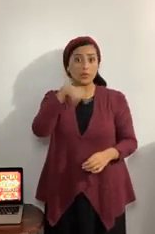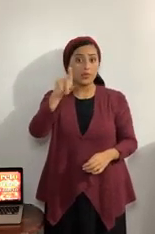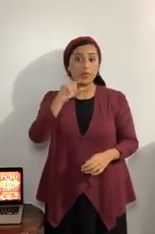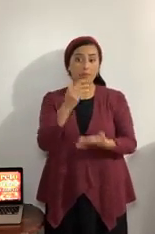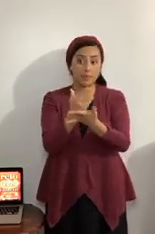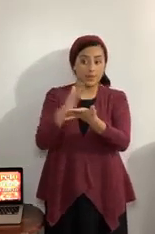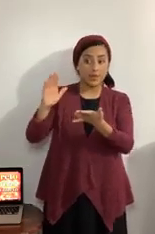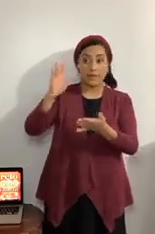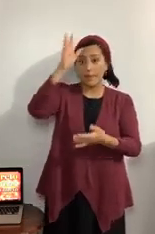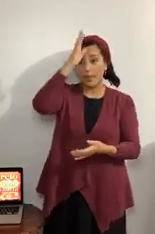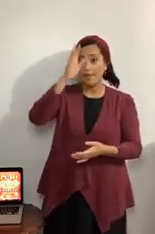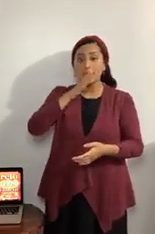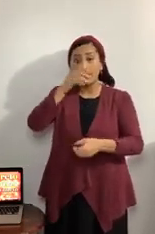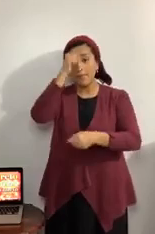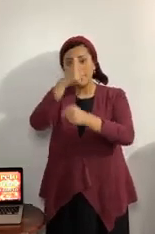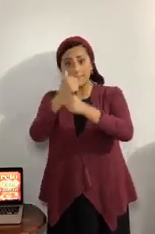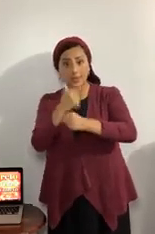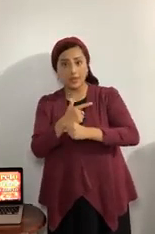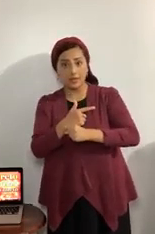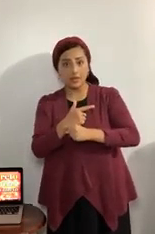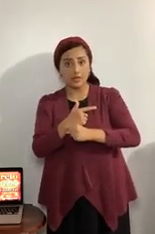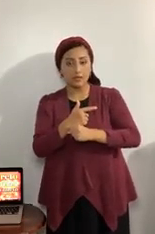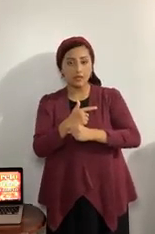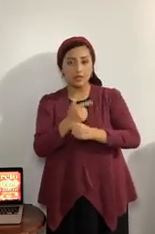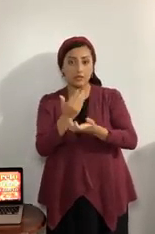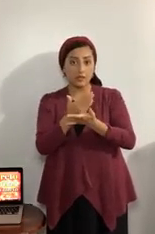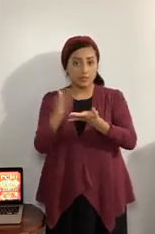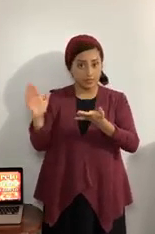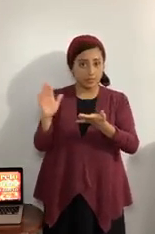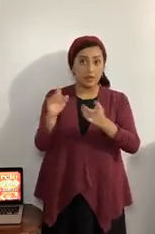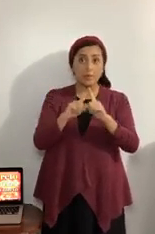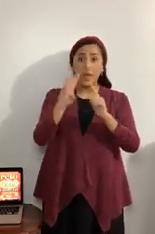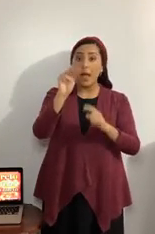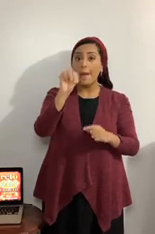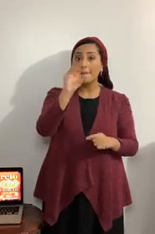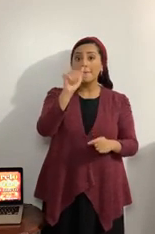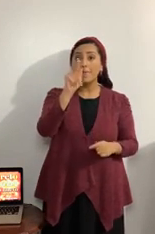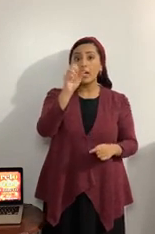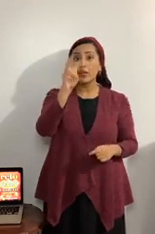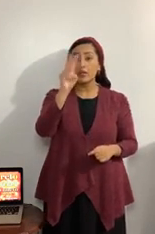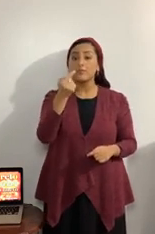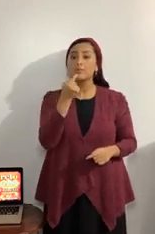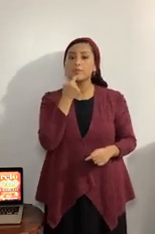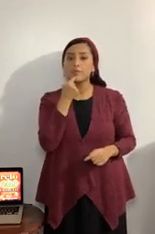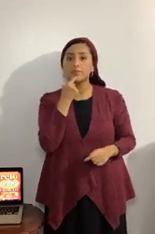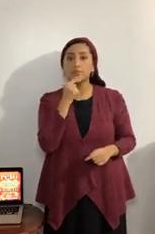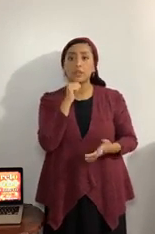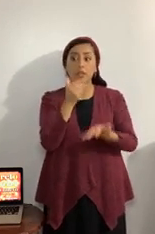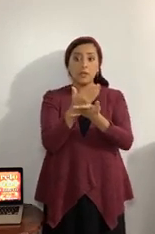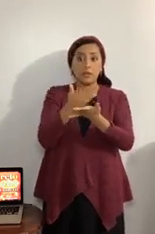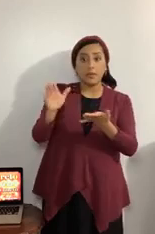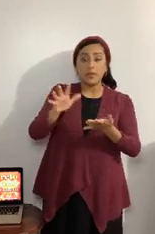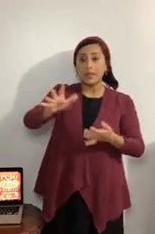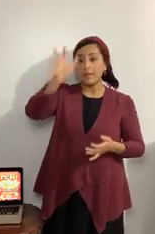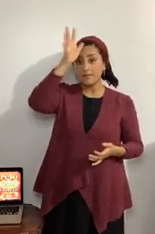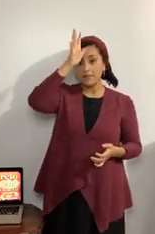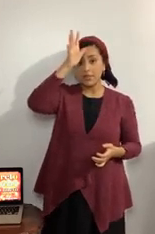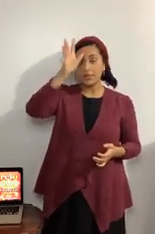padre, madre, hermanos y hermanas. Pero en Matillahu está el que no aborrece a su padre,